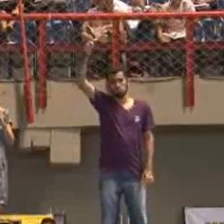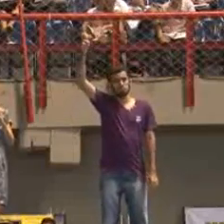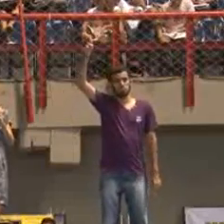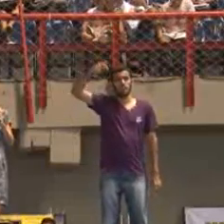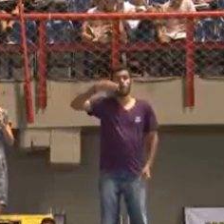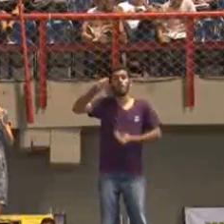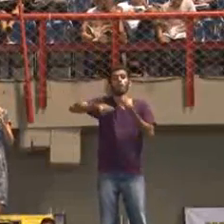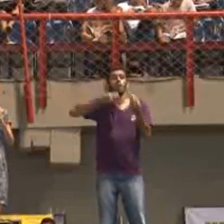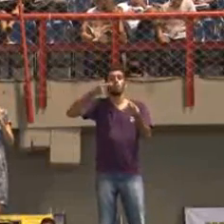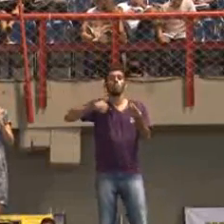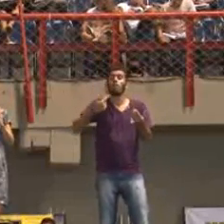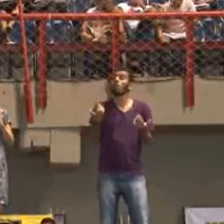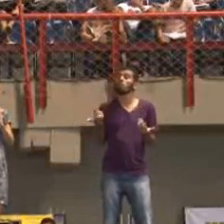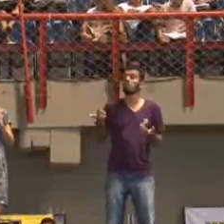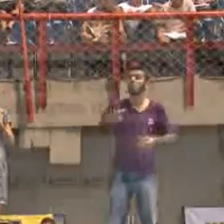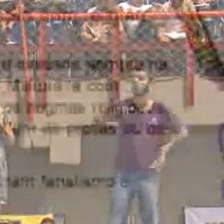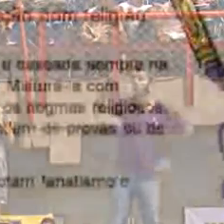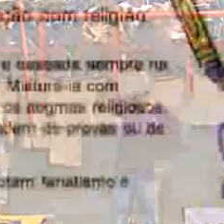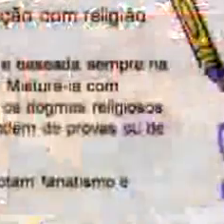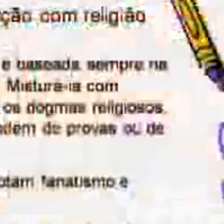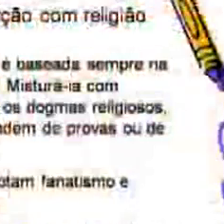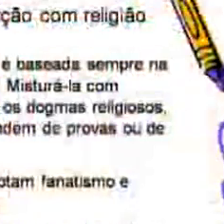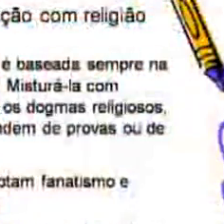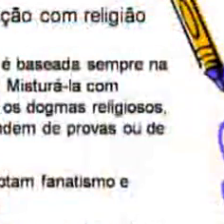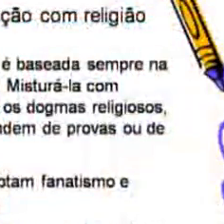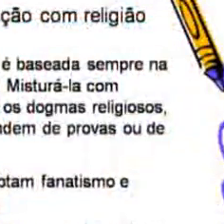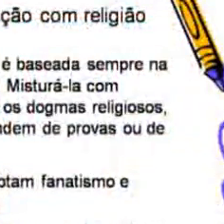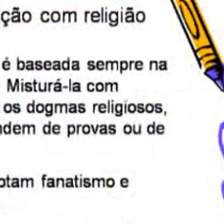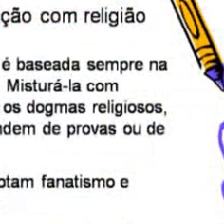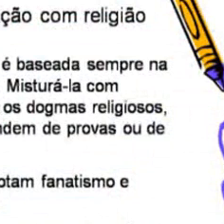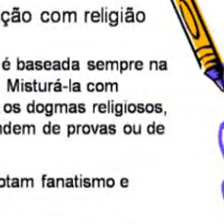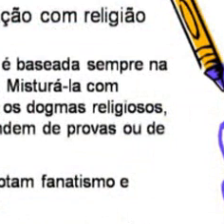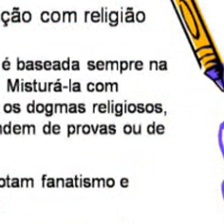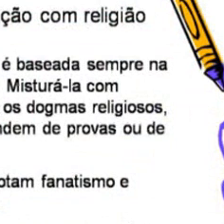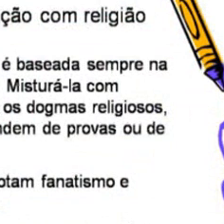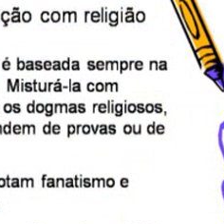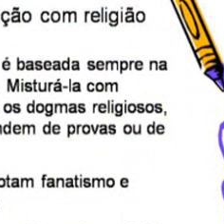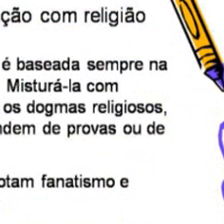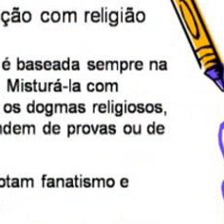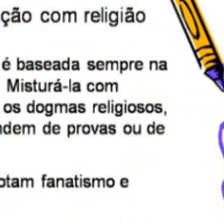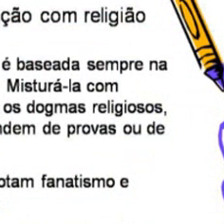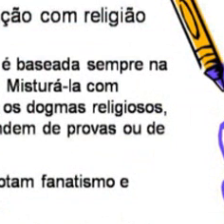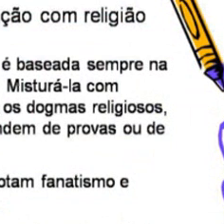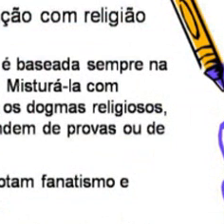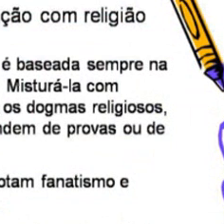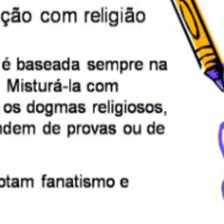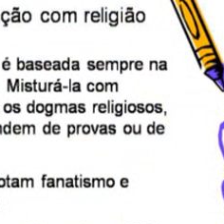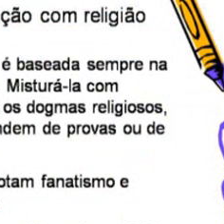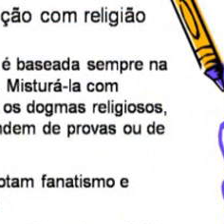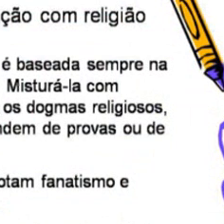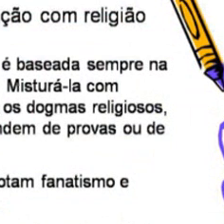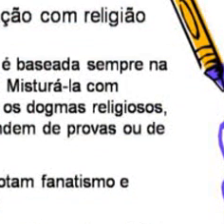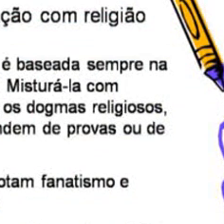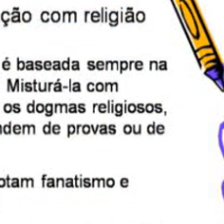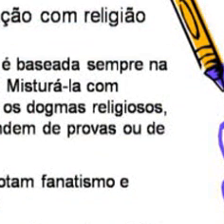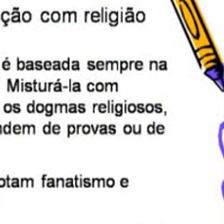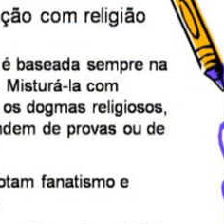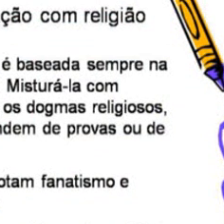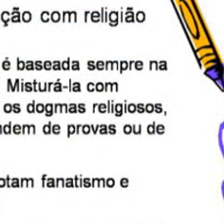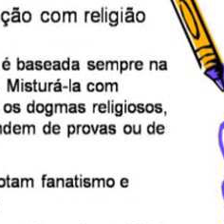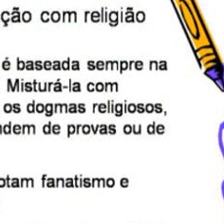pela ciência, se é absoluta? Por exemplo, olha, algumas construções que